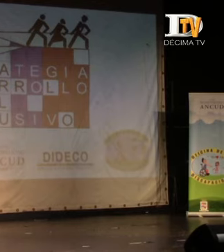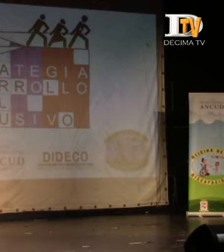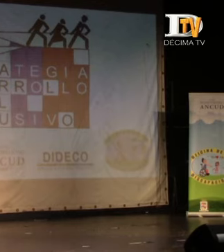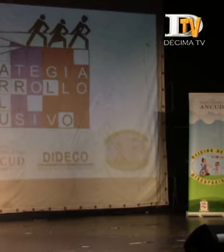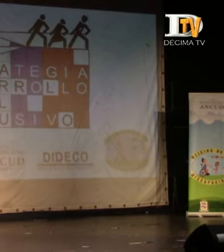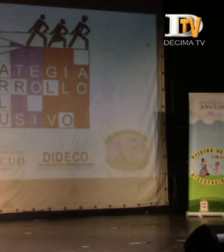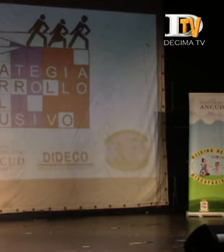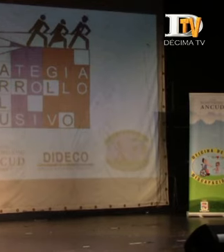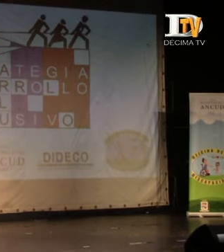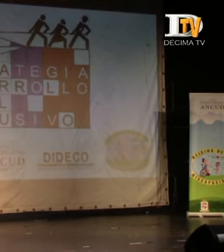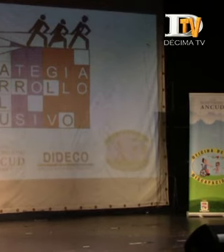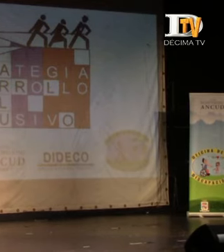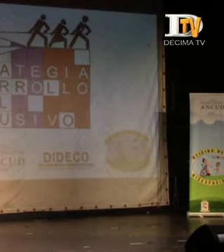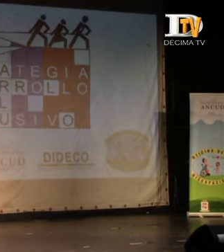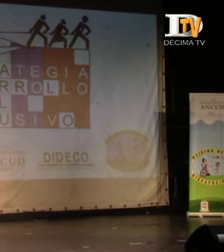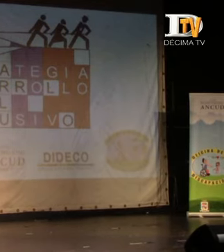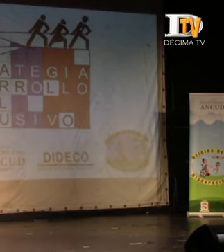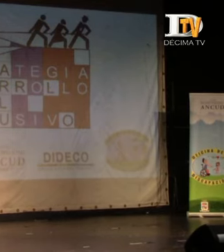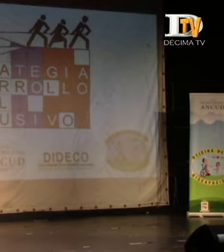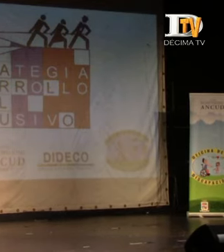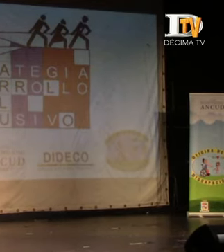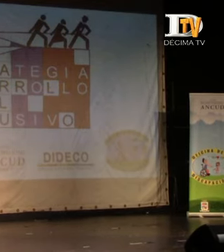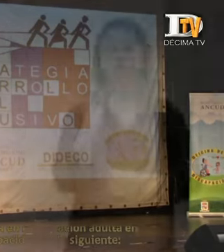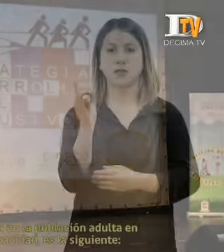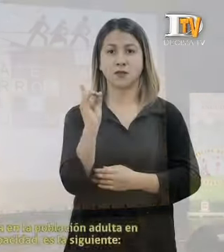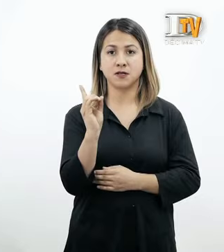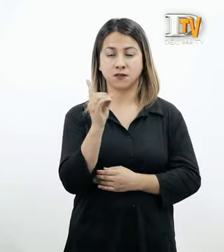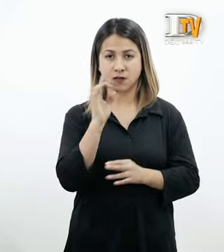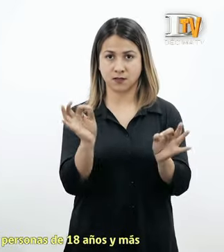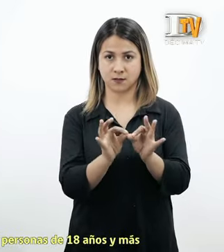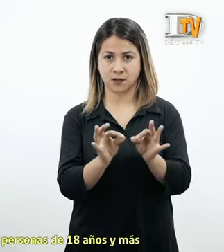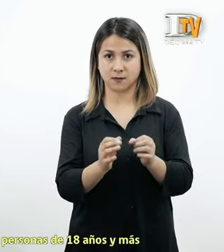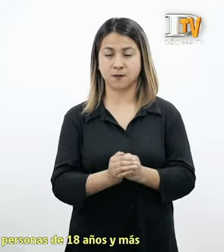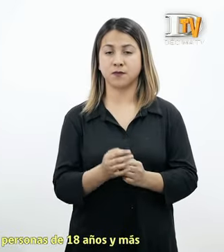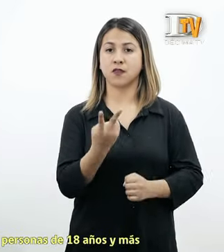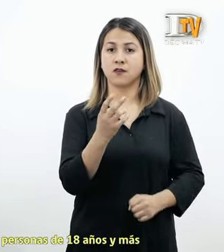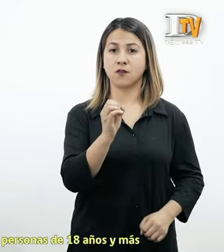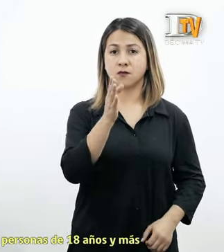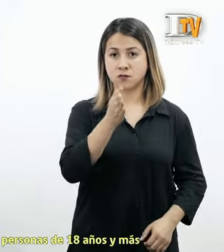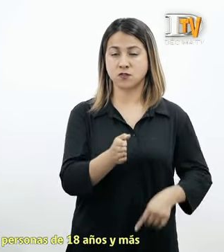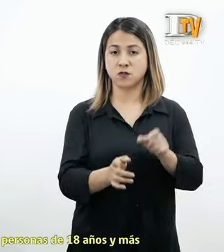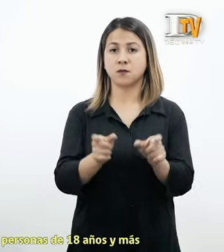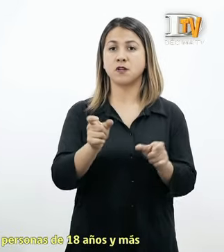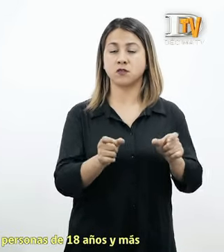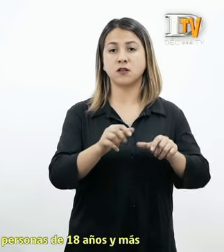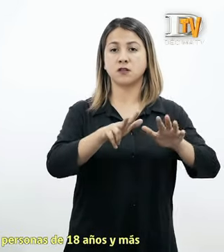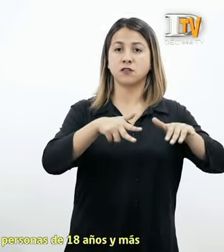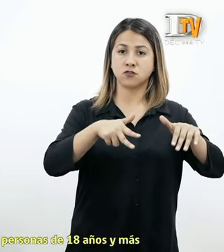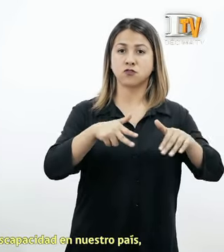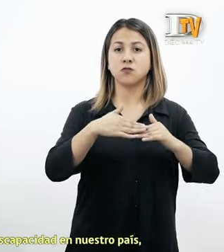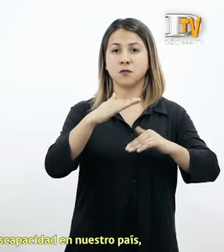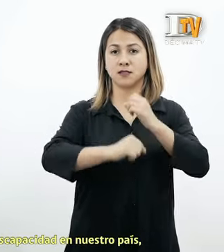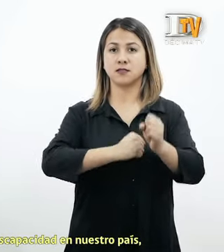Ancud es una de las dos comunas en la región de Los Lagos que se adjudicó el proyecto Estrategia de Desarrollo Local Inclusivo